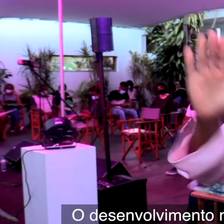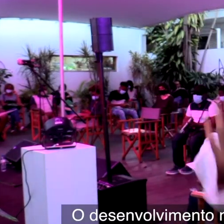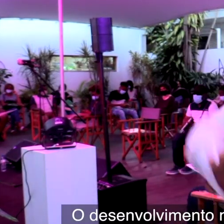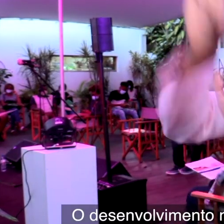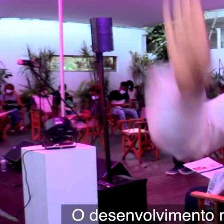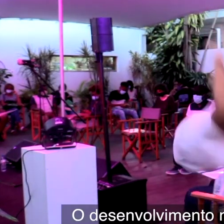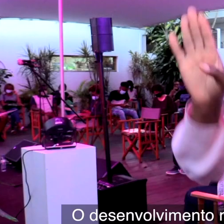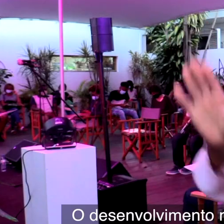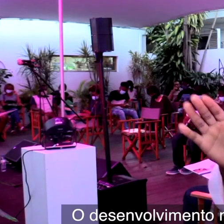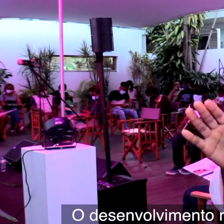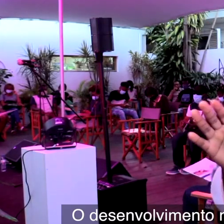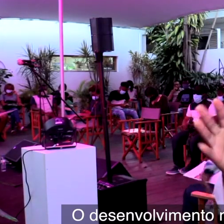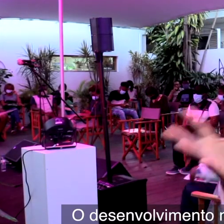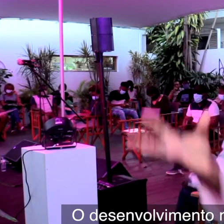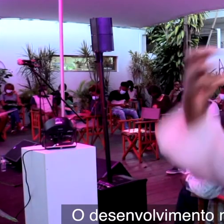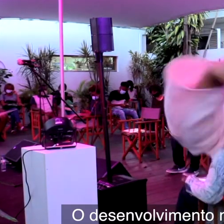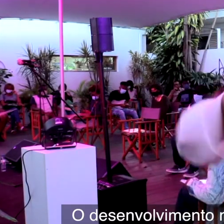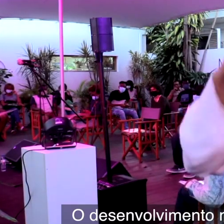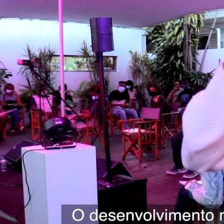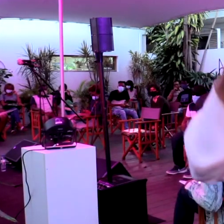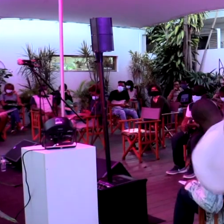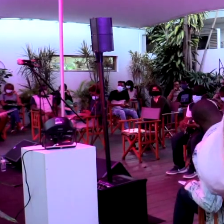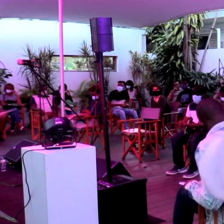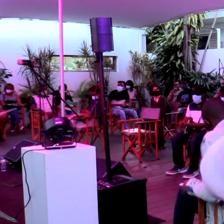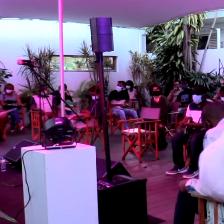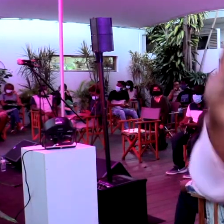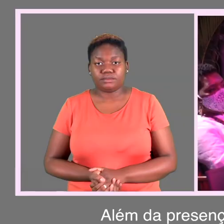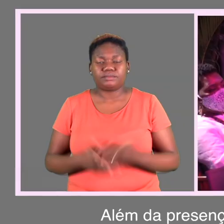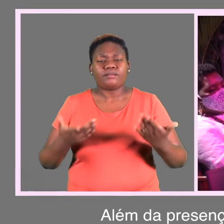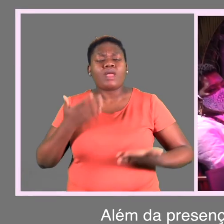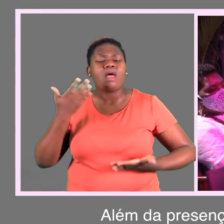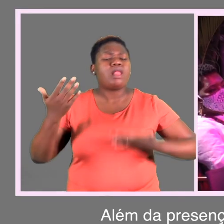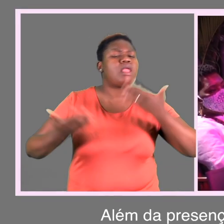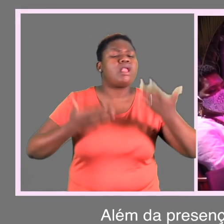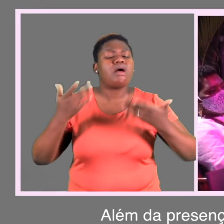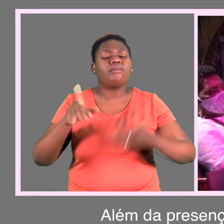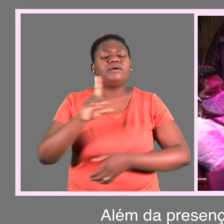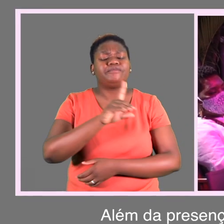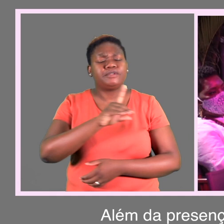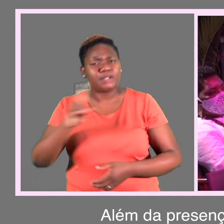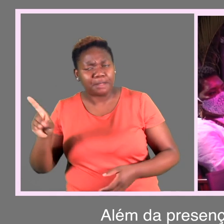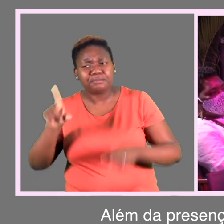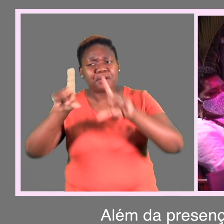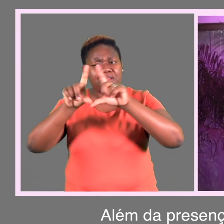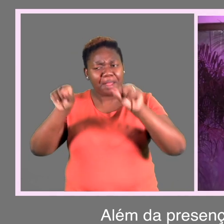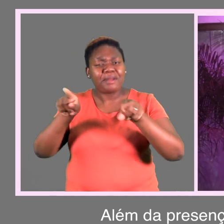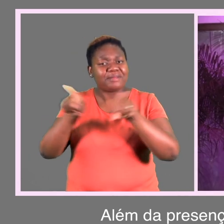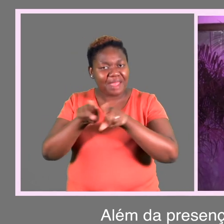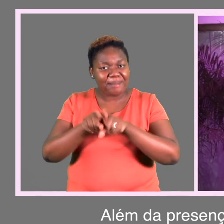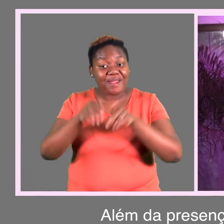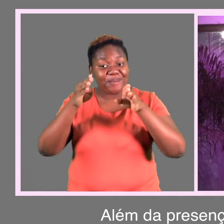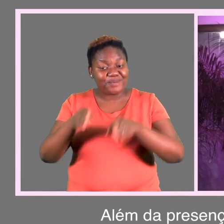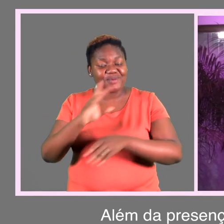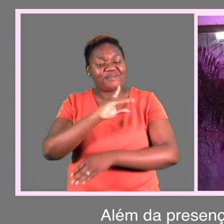ouvintes, deve haver inclusão de pessoas com deficiência. Além da presença de artistas com deficiência, as